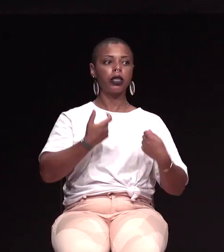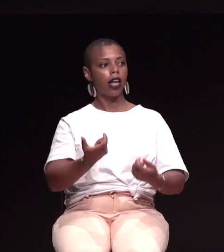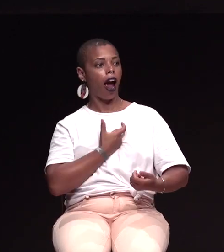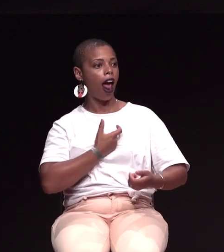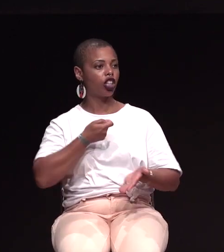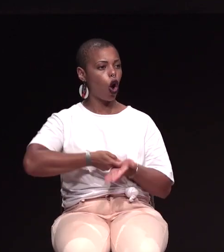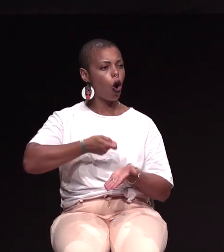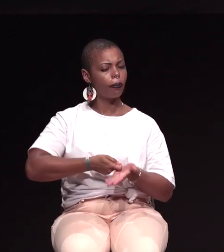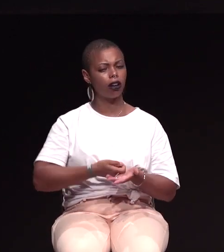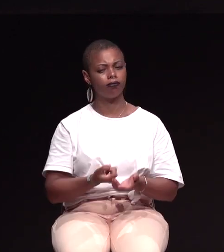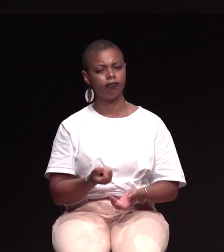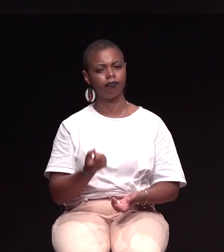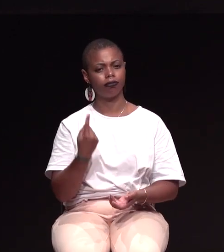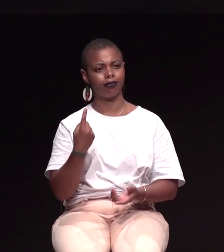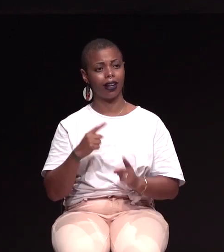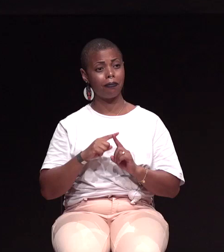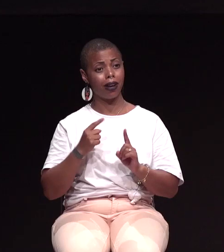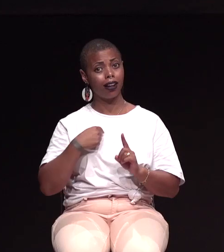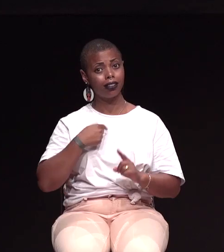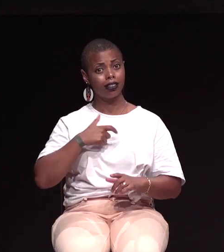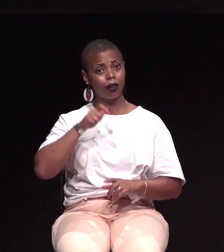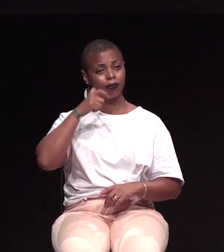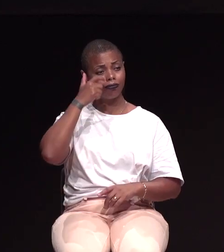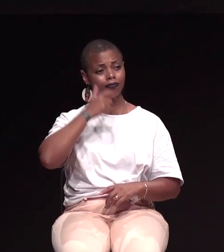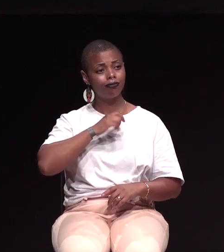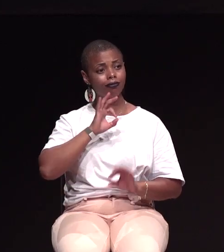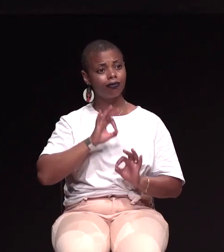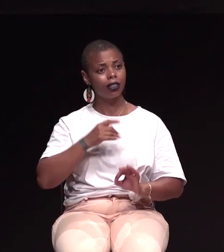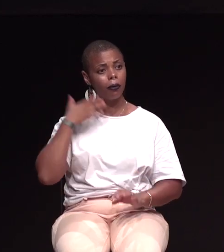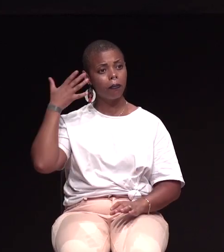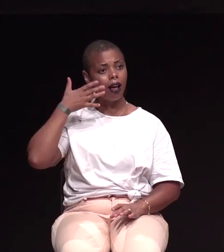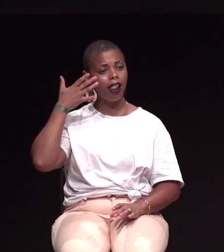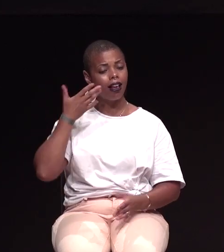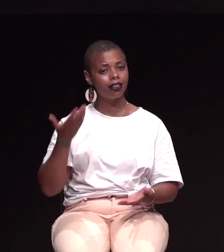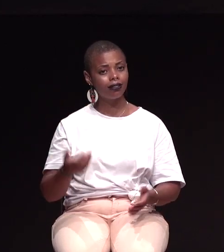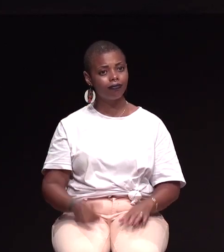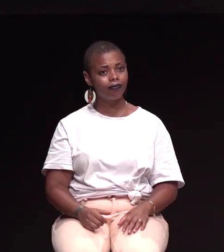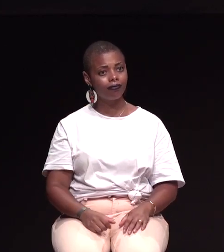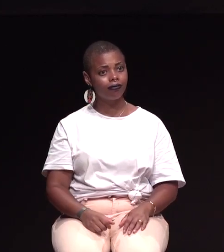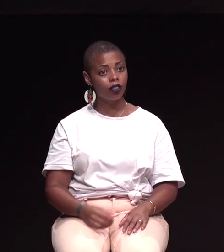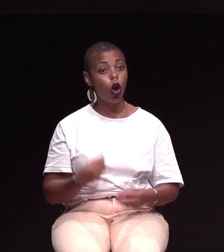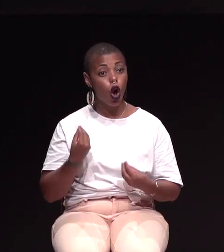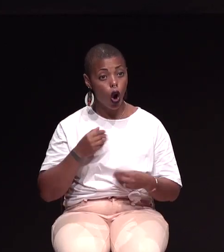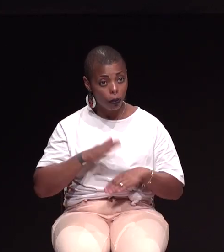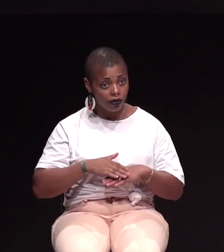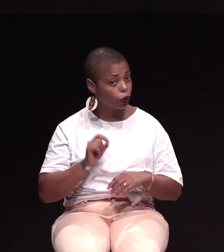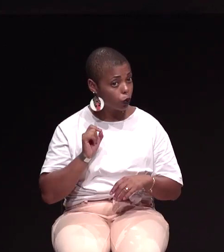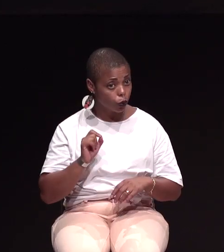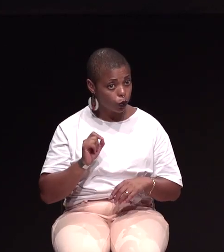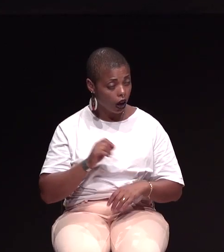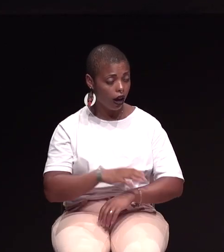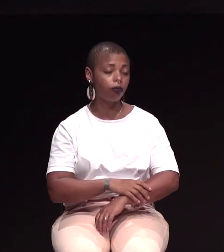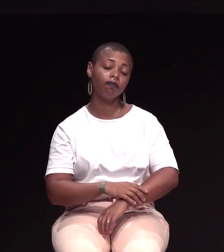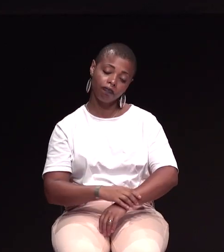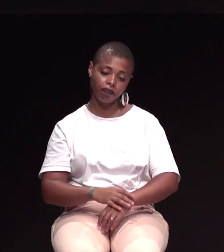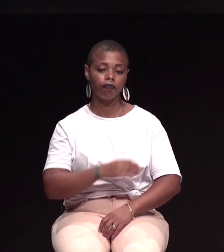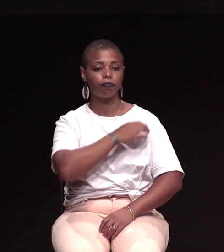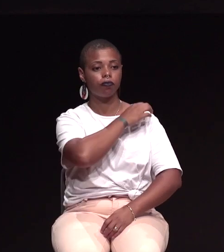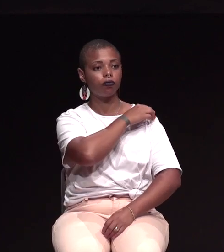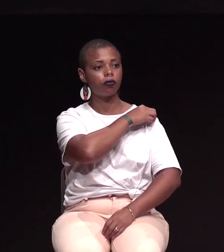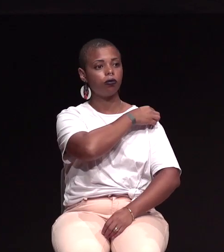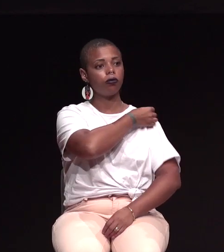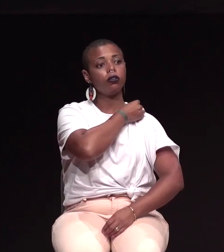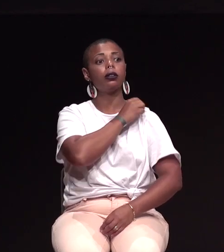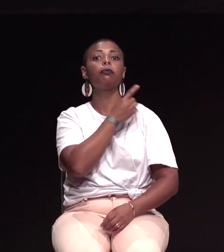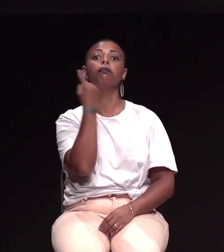crachá. E eu era a pessoa que ia dar a palestra. Como eu agi nessa situação? Primeiro